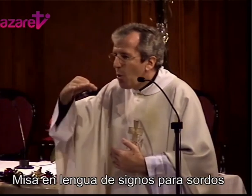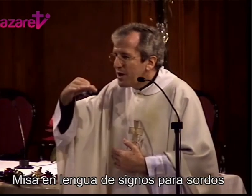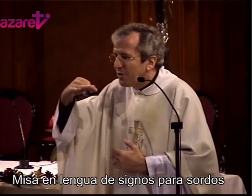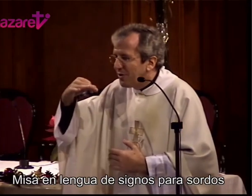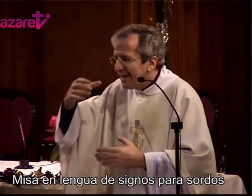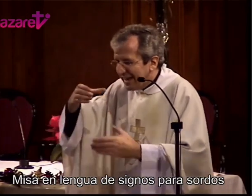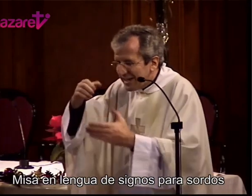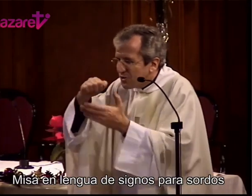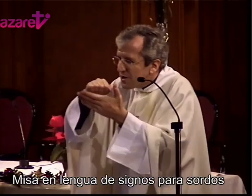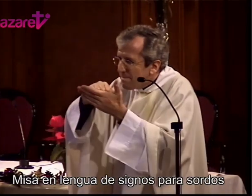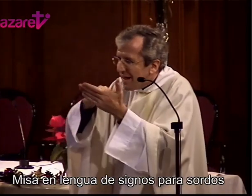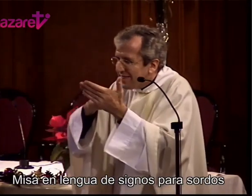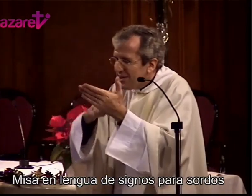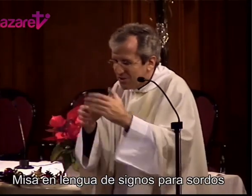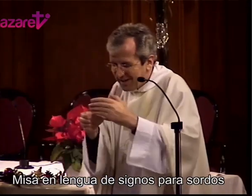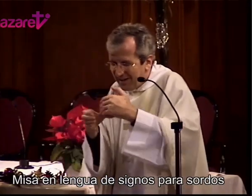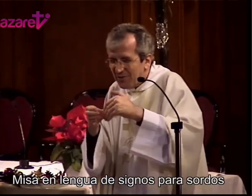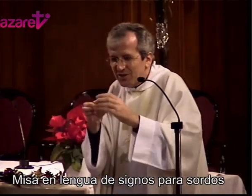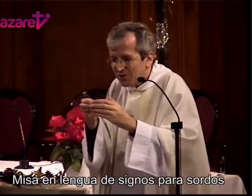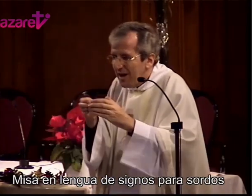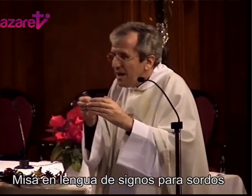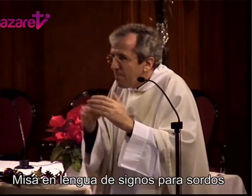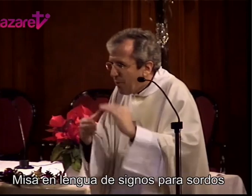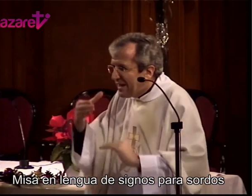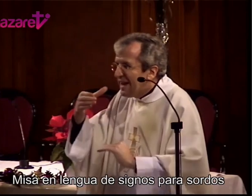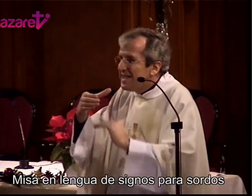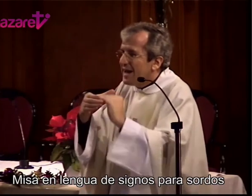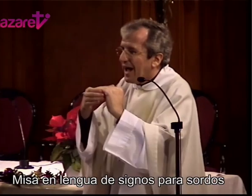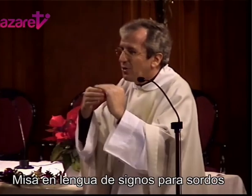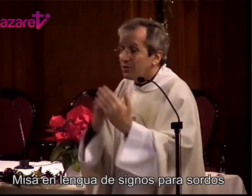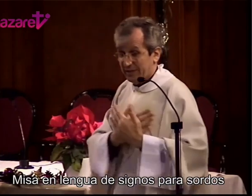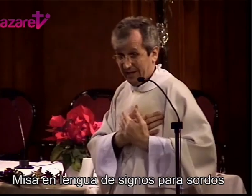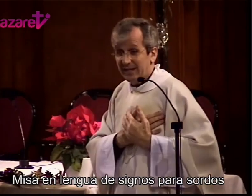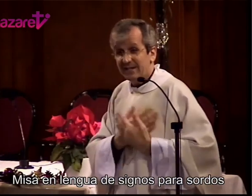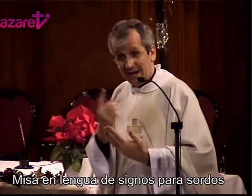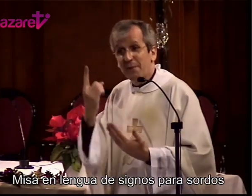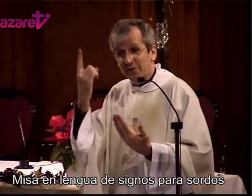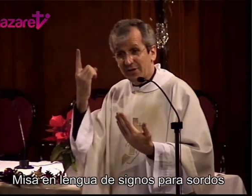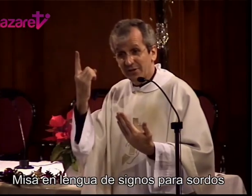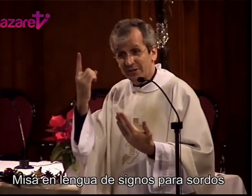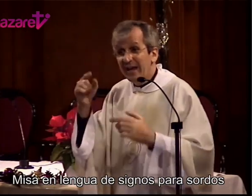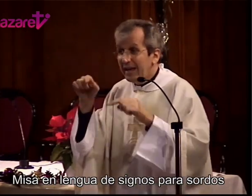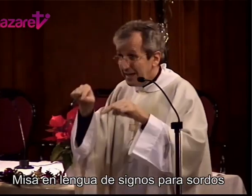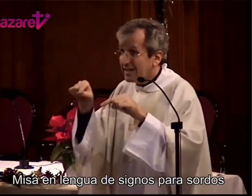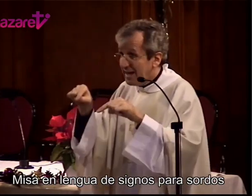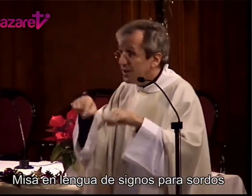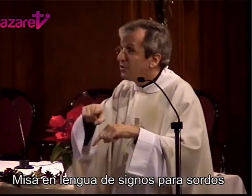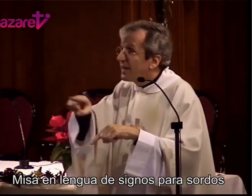único que estos vacíos, diríamos estos, pueden llenarlos es el amor de Dios. Y es ahí donde cada uno